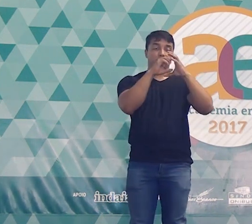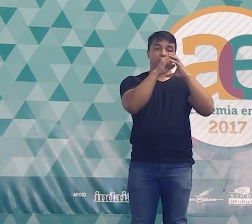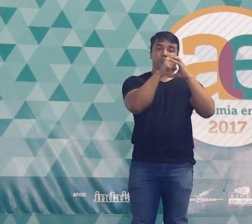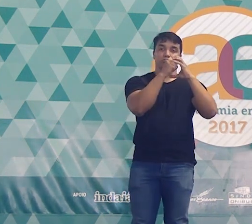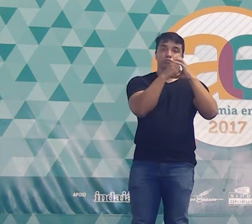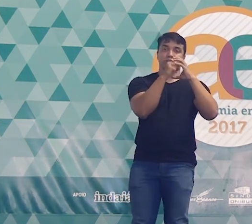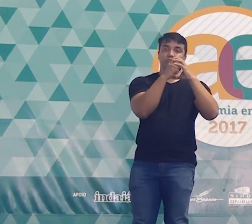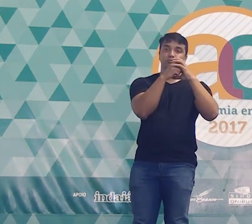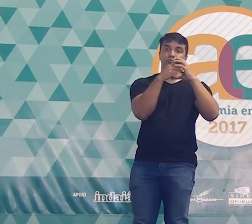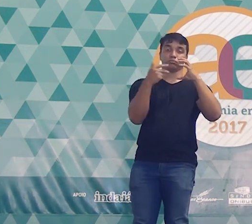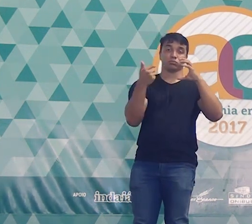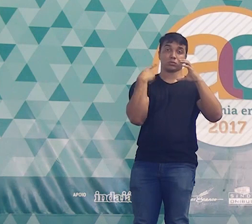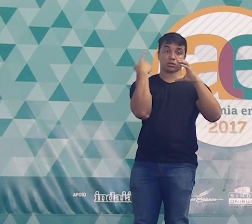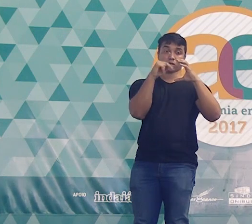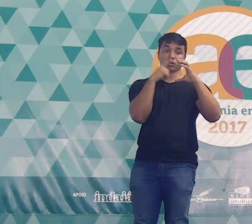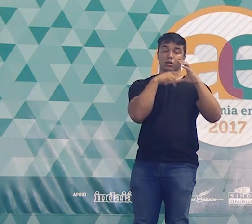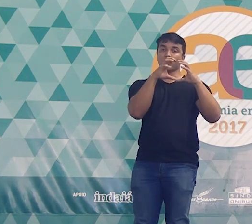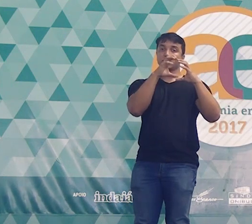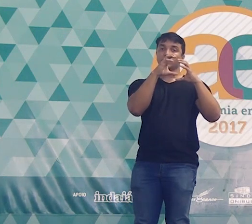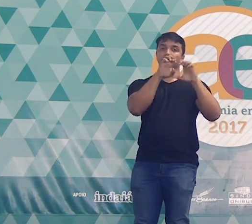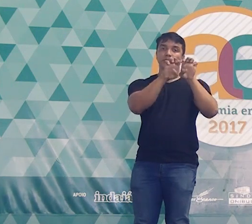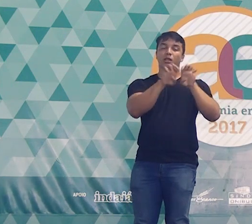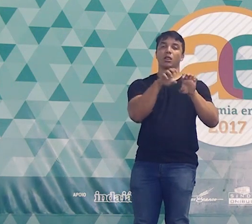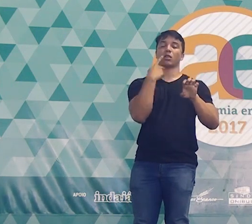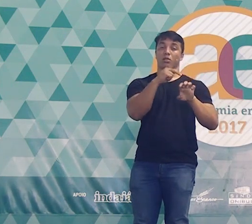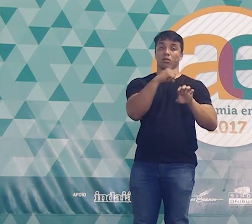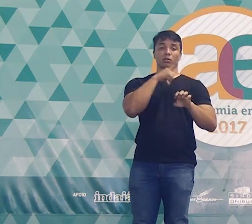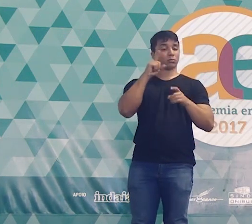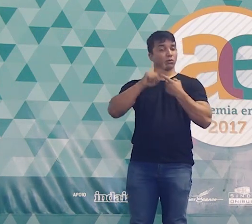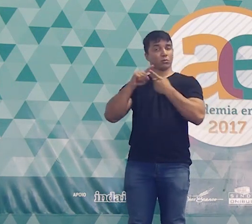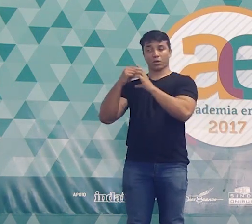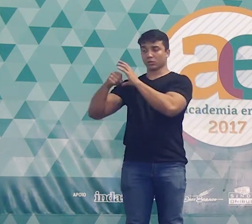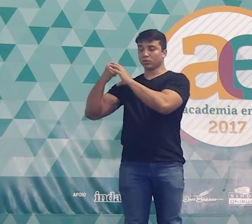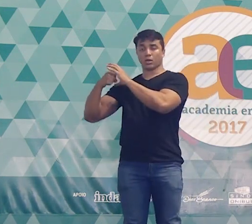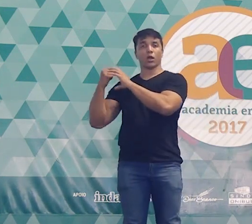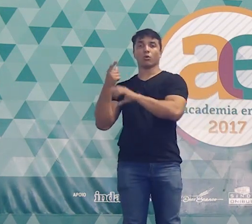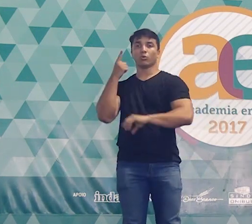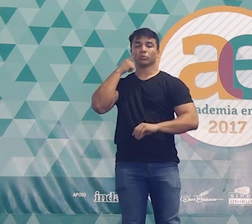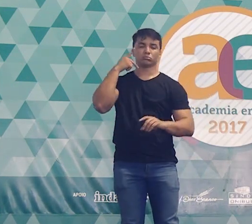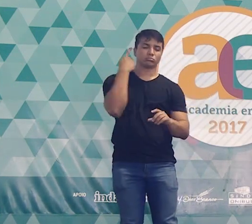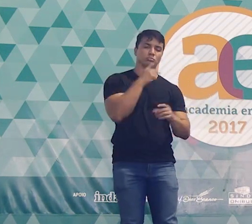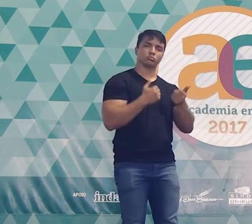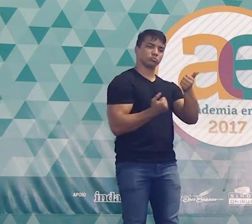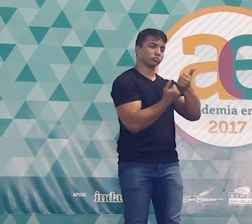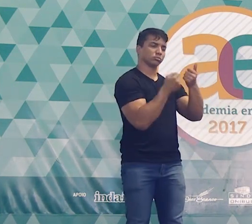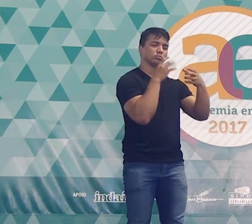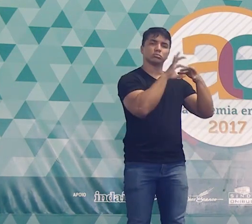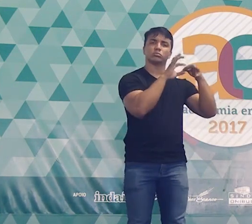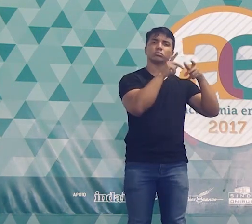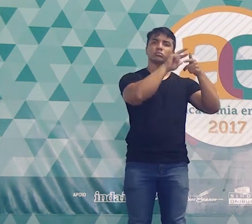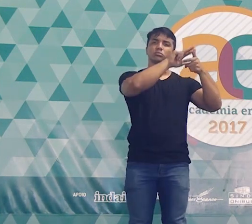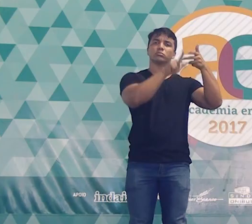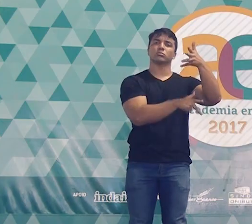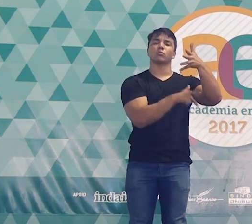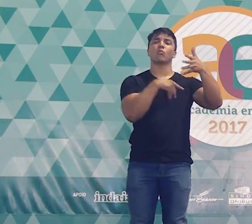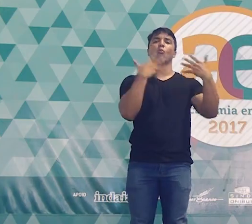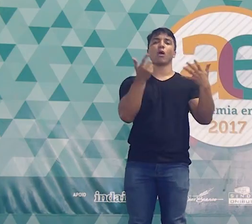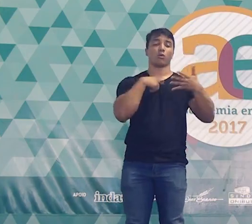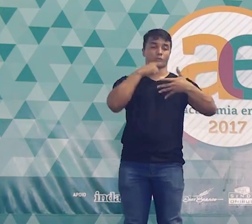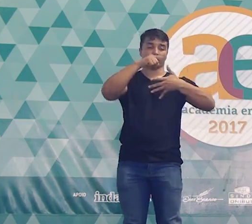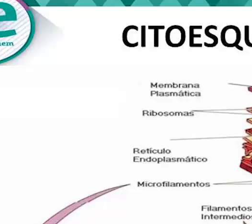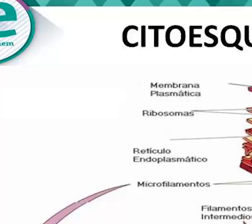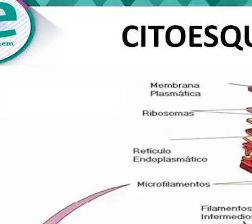nosso esqueleto é formado de alguns elementos, como eu acabei de falar, a célula também. Quais são os componentes do citoesqueleto? Vamos lá. Nós temos